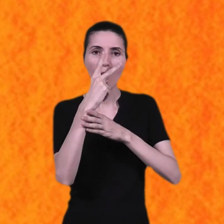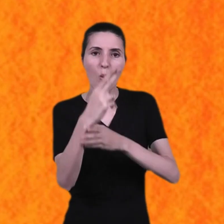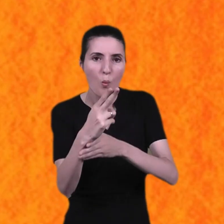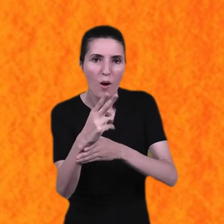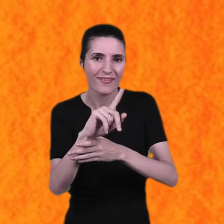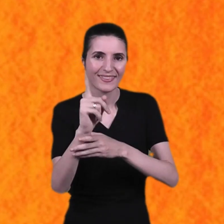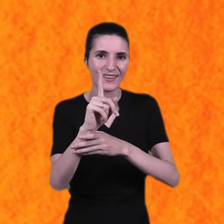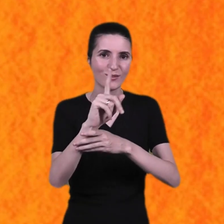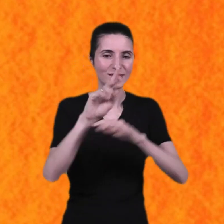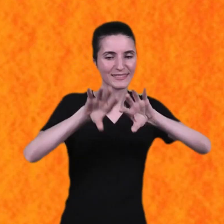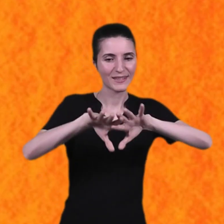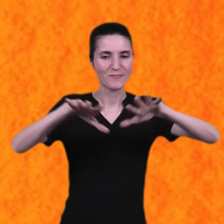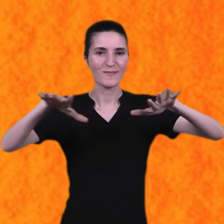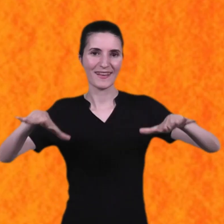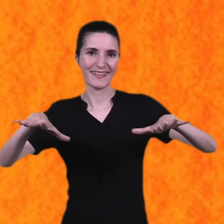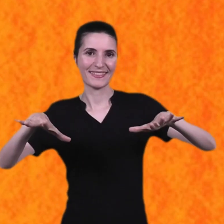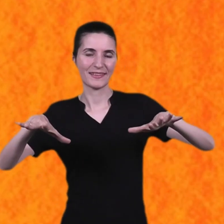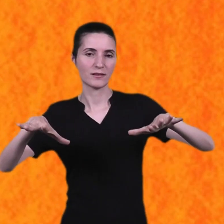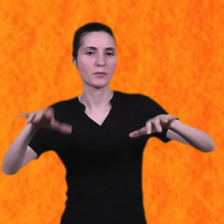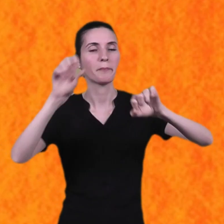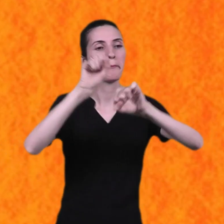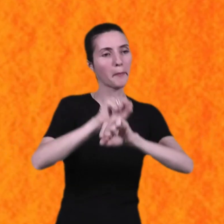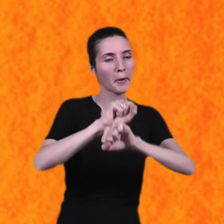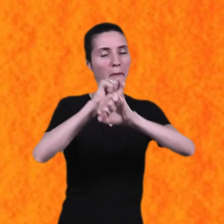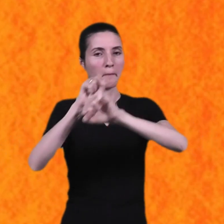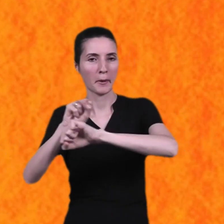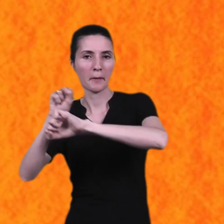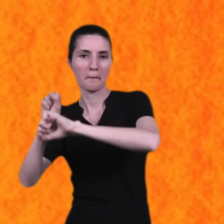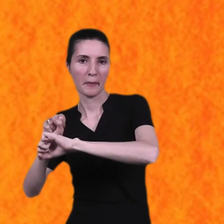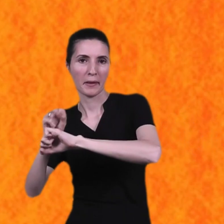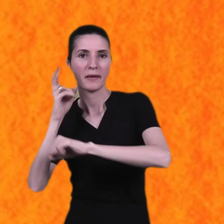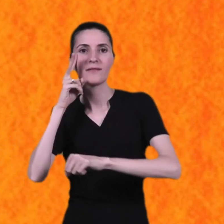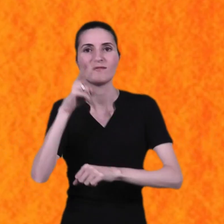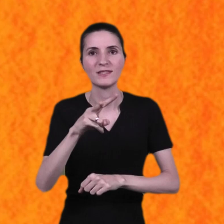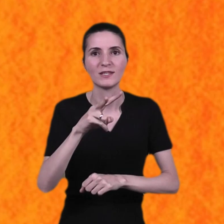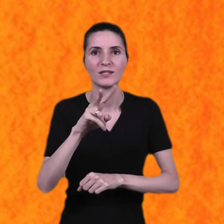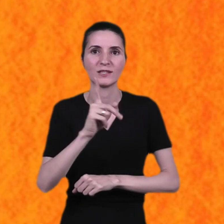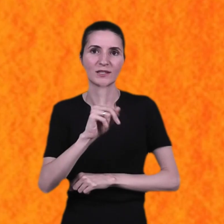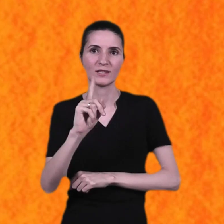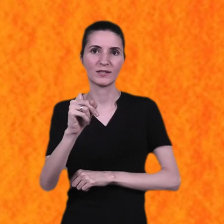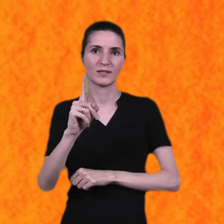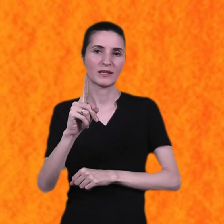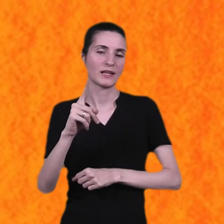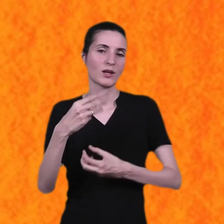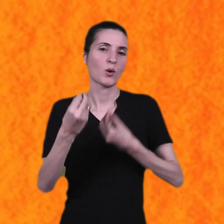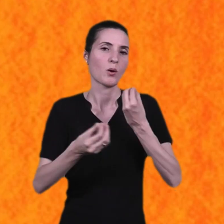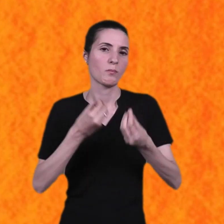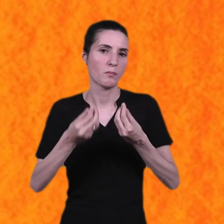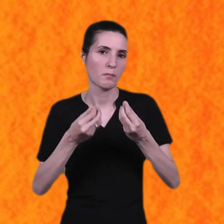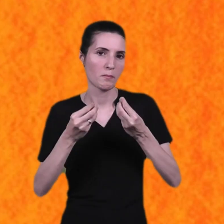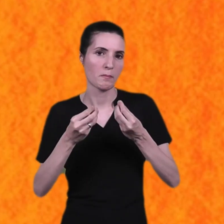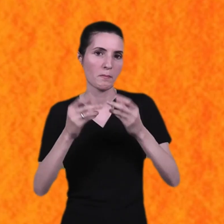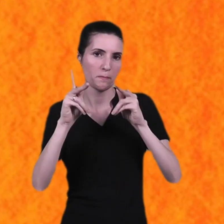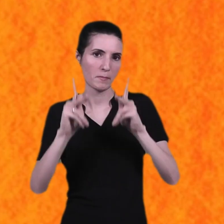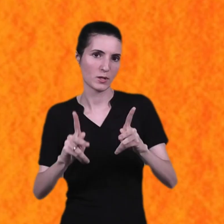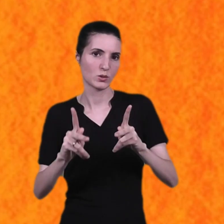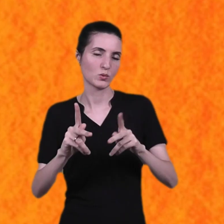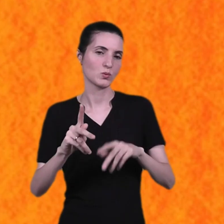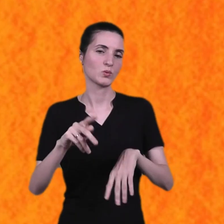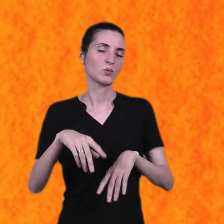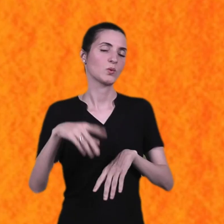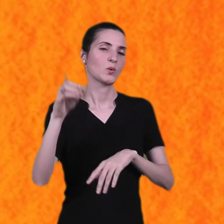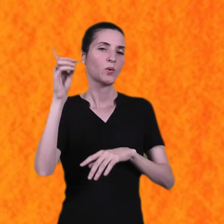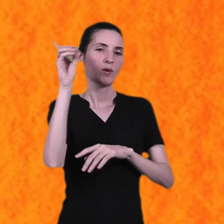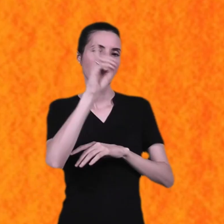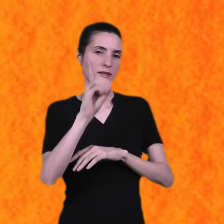ser de uma forma que o vidente precise esperar a audiodescrição, e ao mesmo tempo sem que a pessoa com deficiência visual